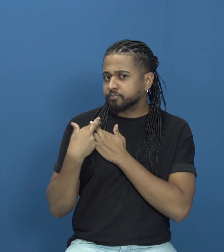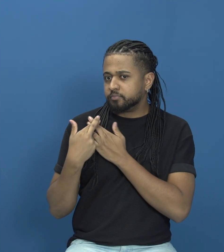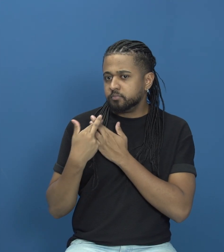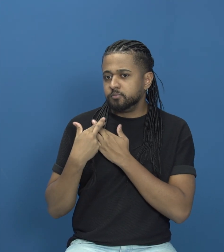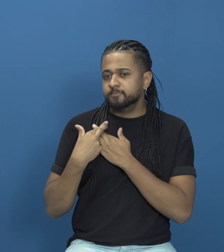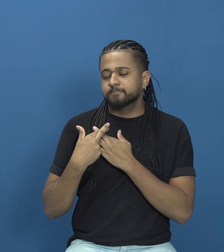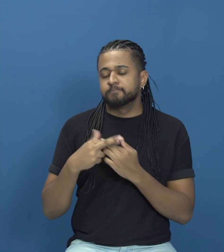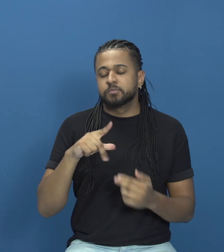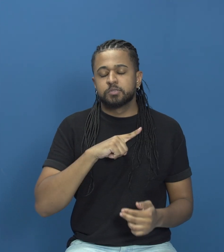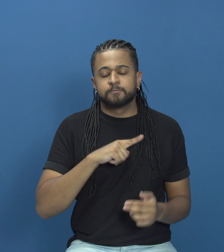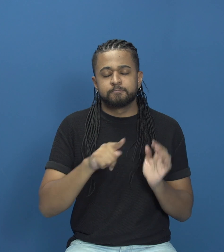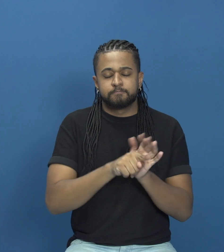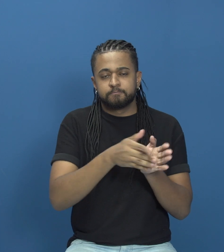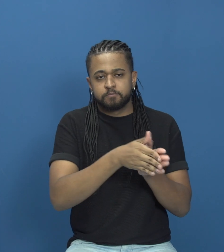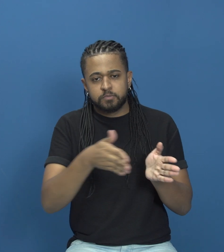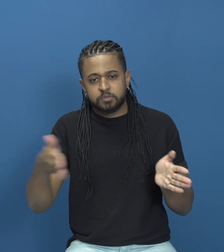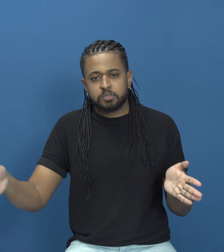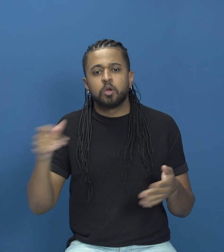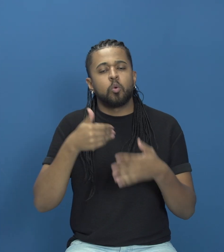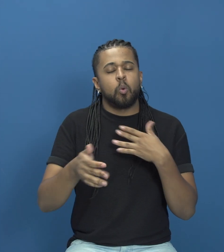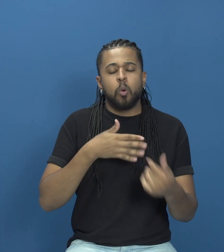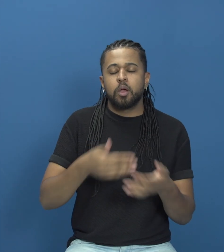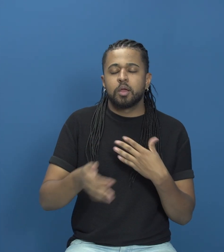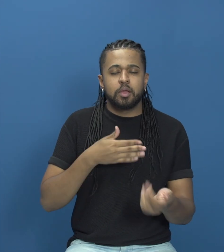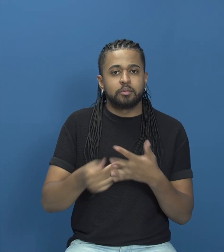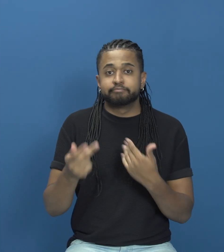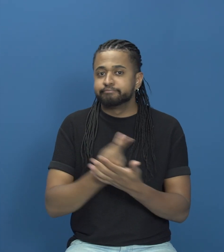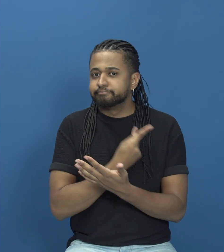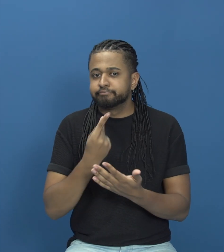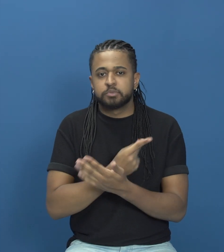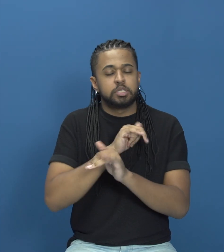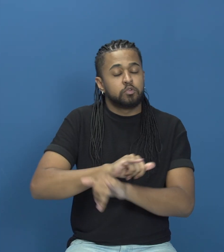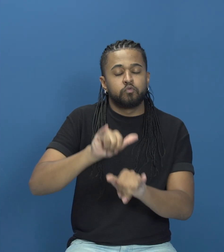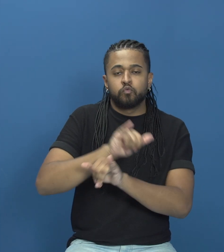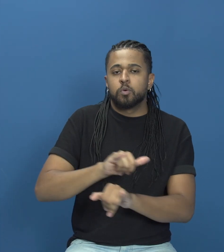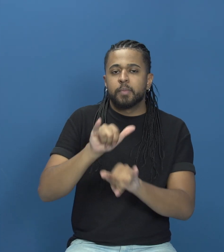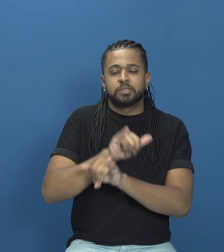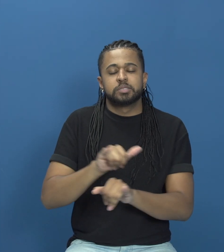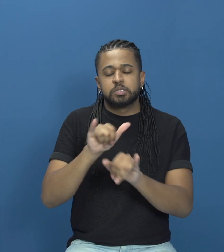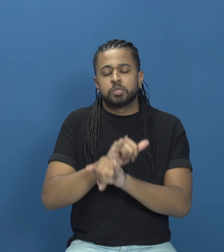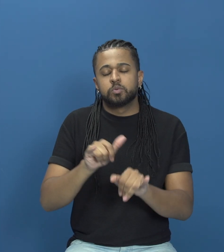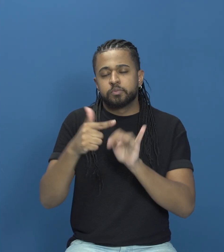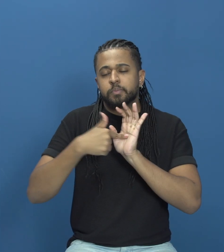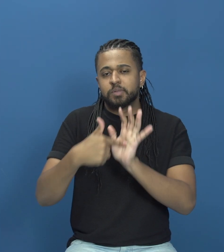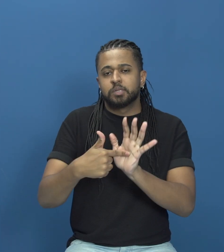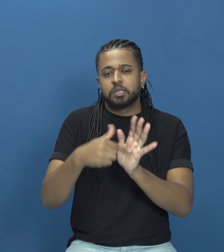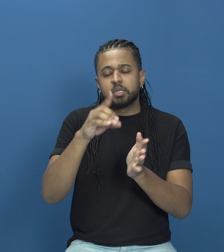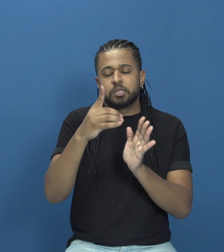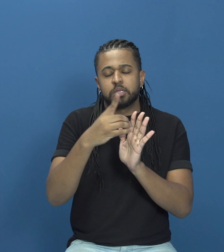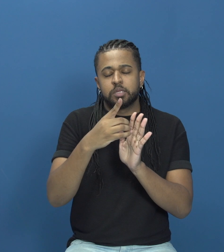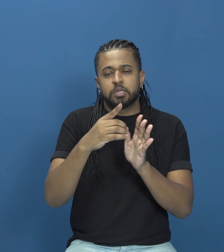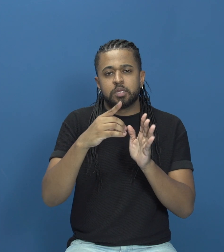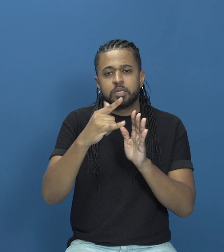responsabilizando-se pelas sanções decorrentes de quaisquer inconformidade das informações apresentadas nas